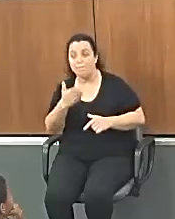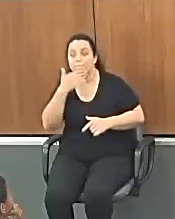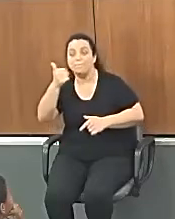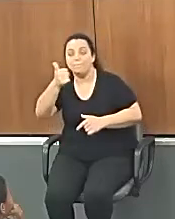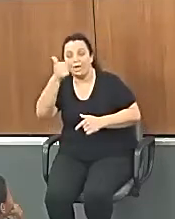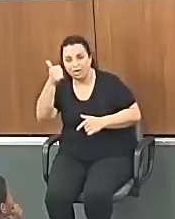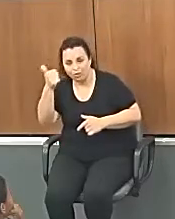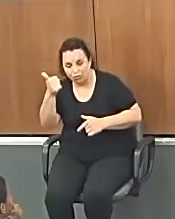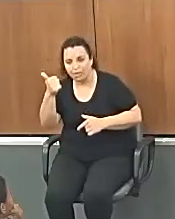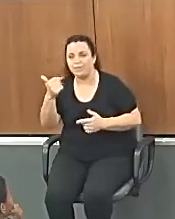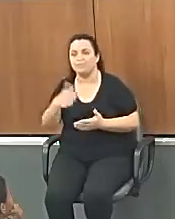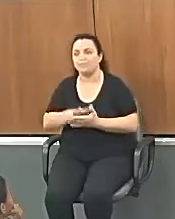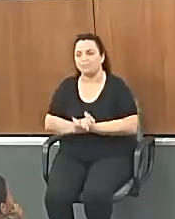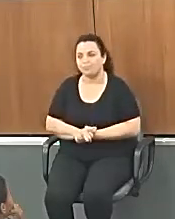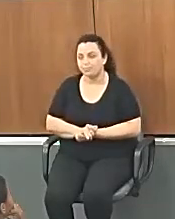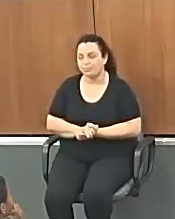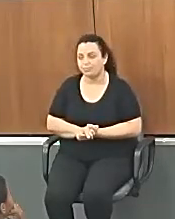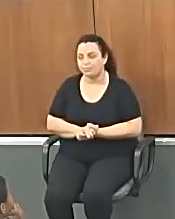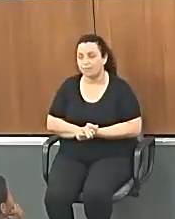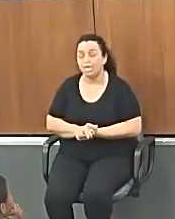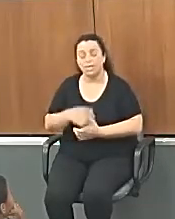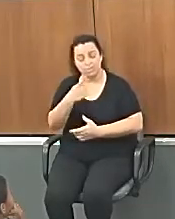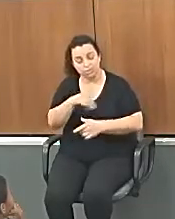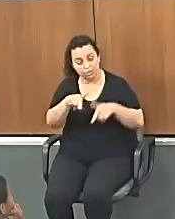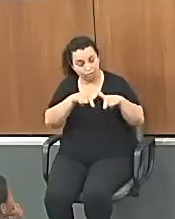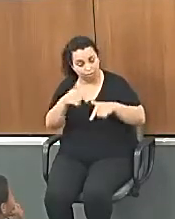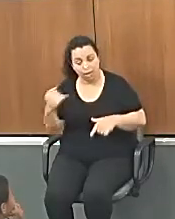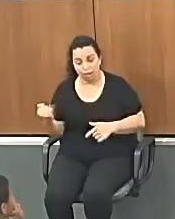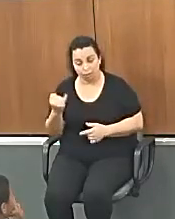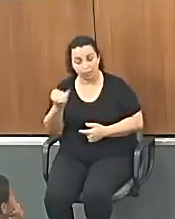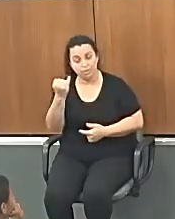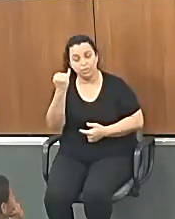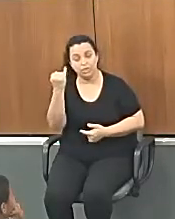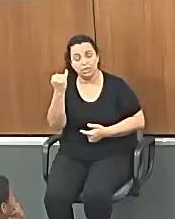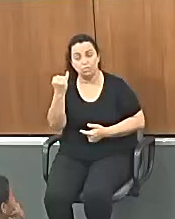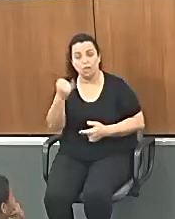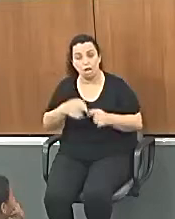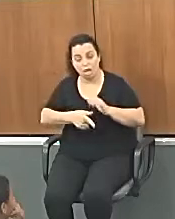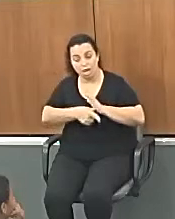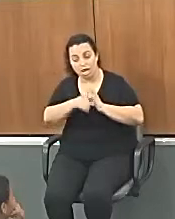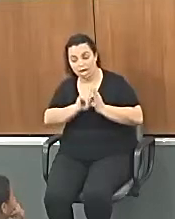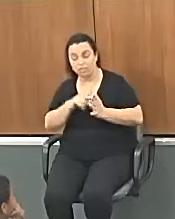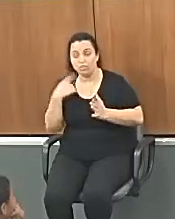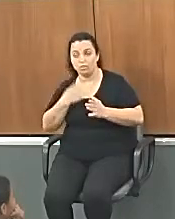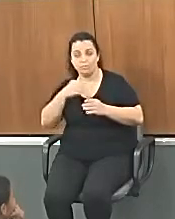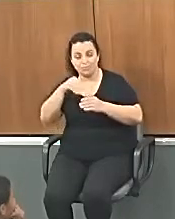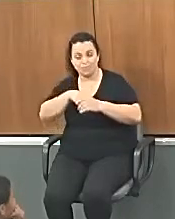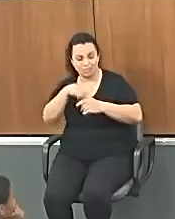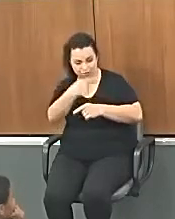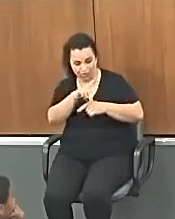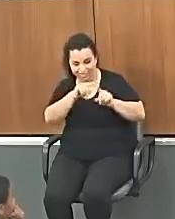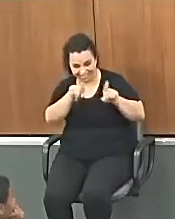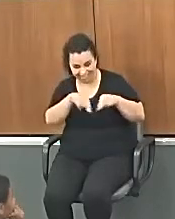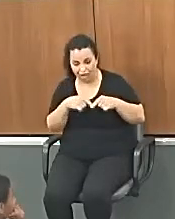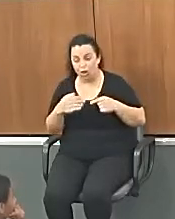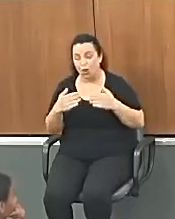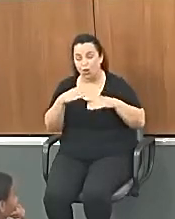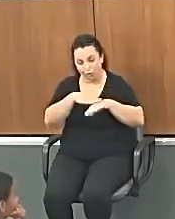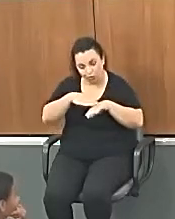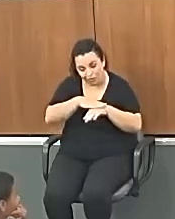trabalho é de grande importância porque quando nós estávamos falando antes nela no seu gabinete nós precisamos de